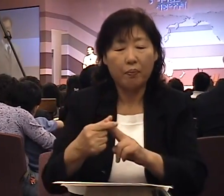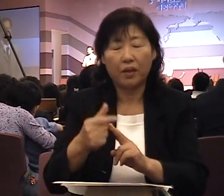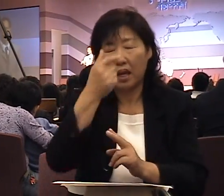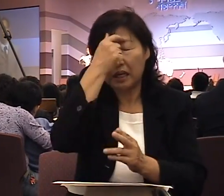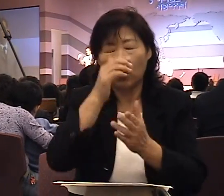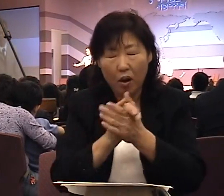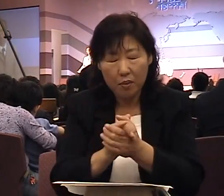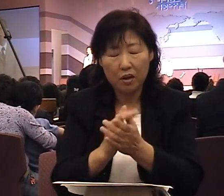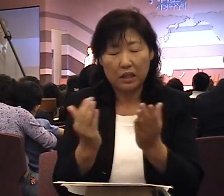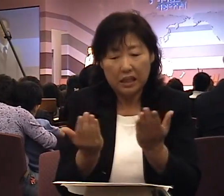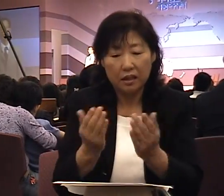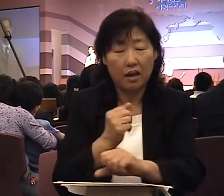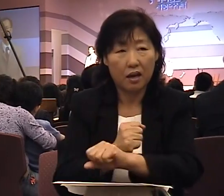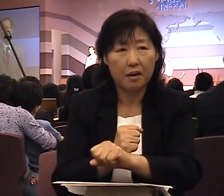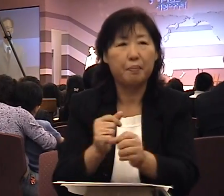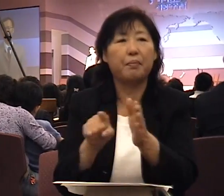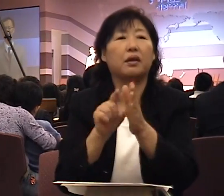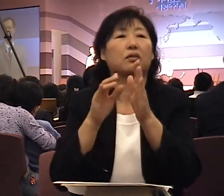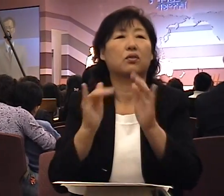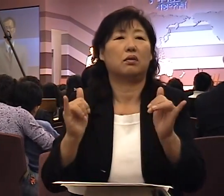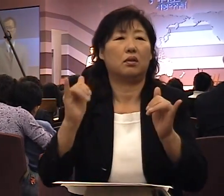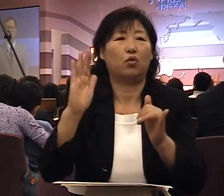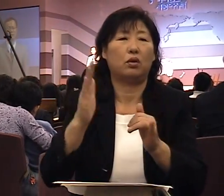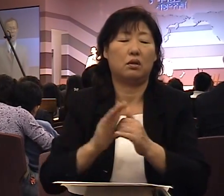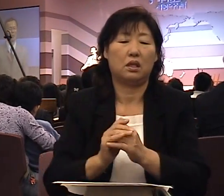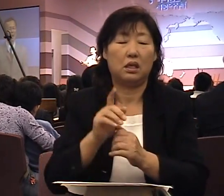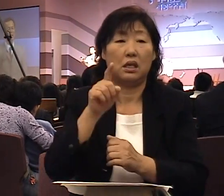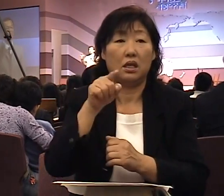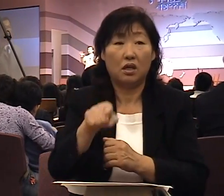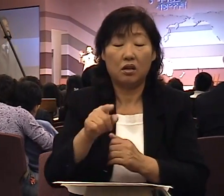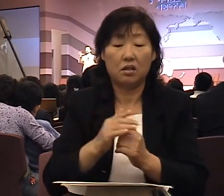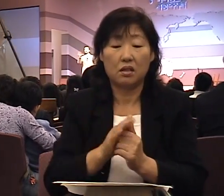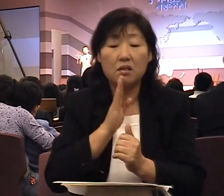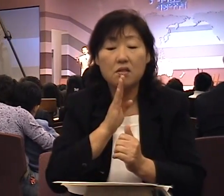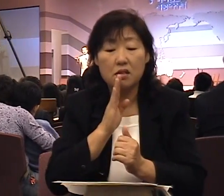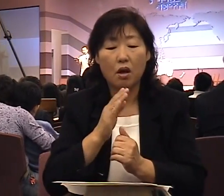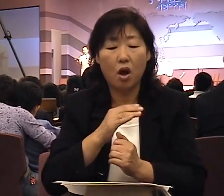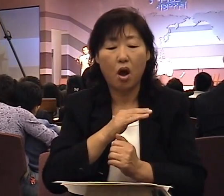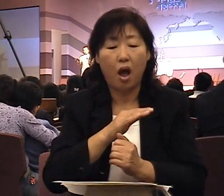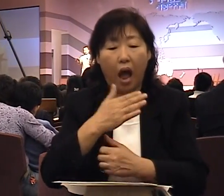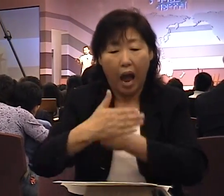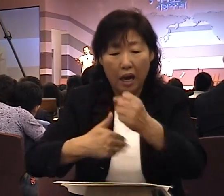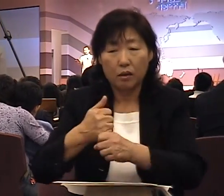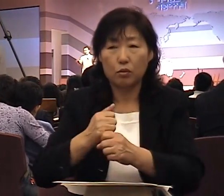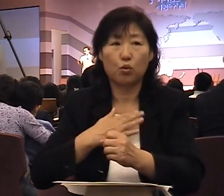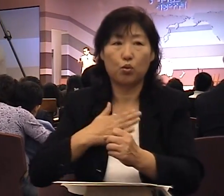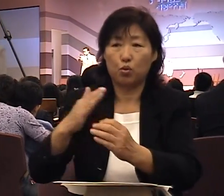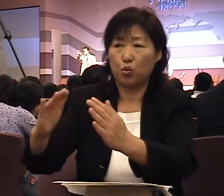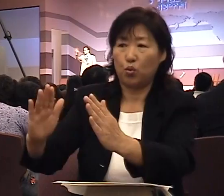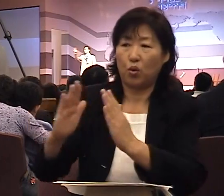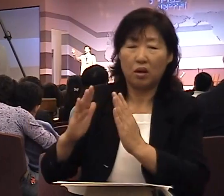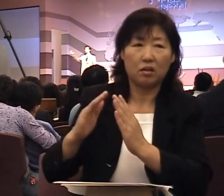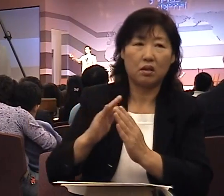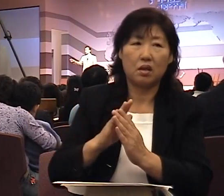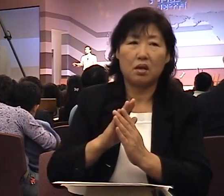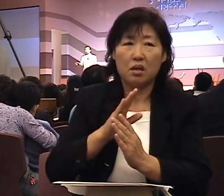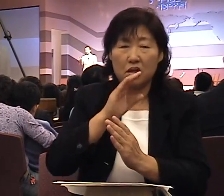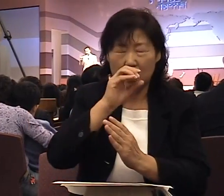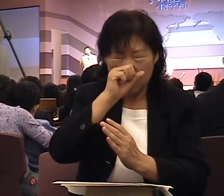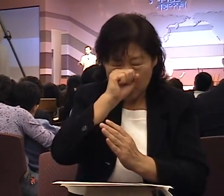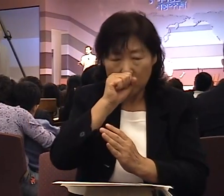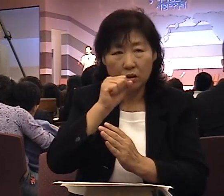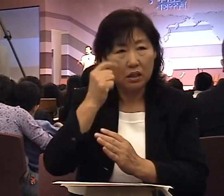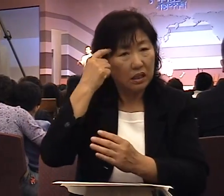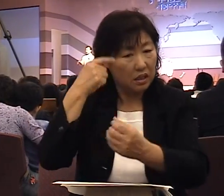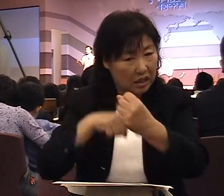기도하며 일하는 그러한 백성들이 되는, 이것이 바로 하나님께서 우리를 향해 갖고 계신 하나님의 궁극적인